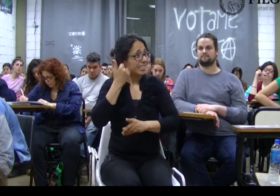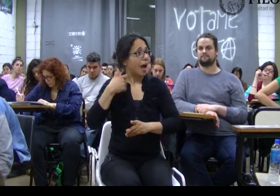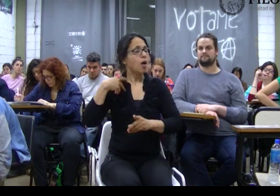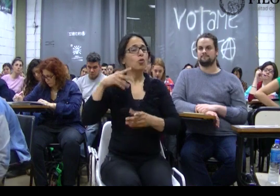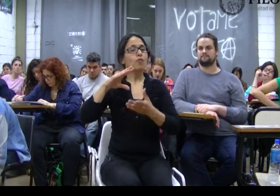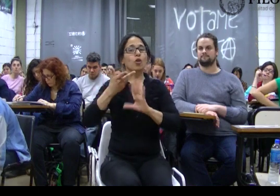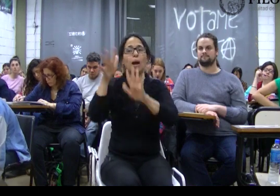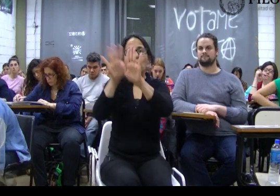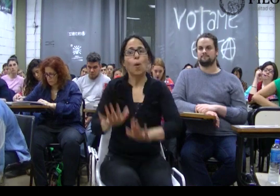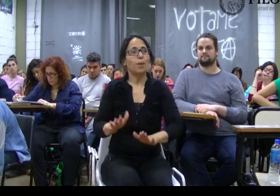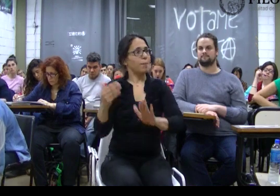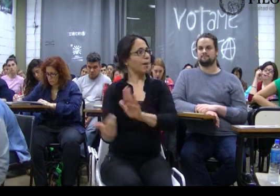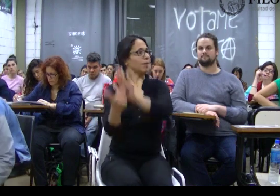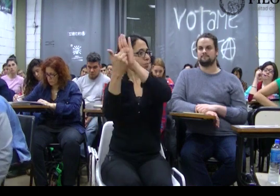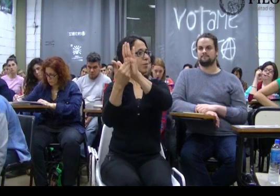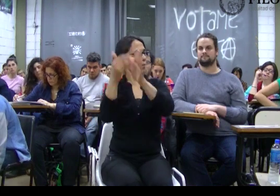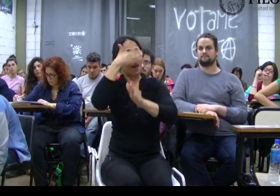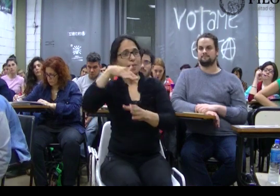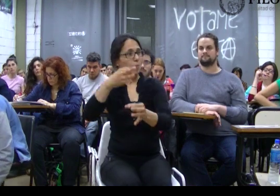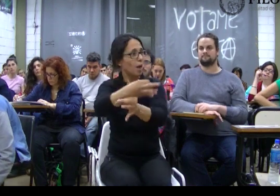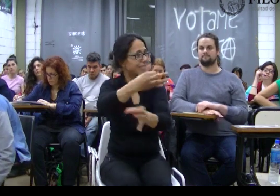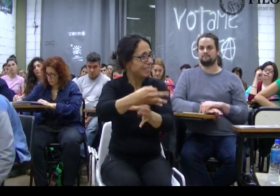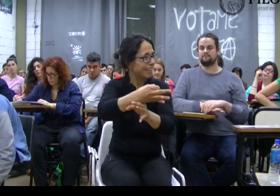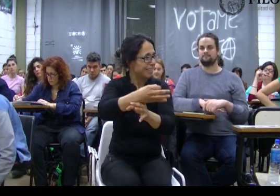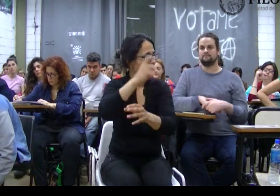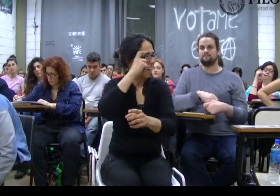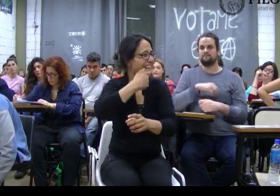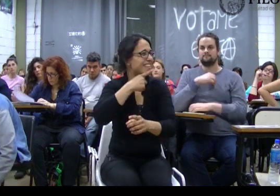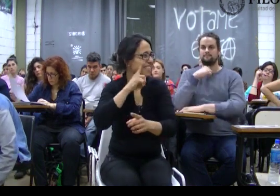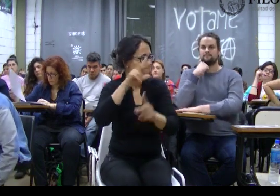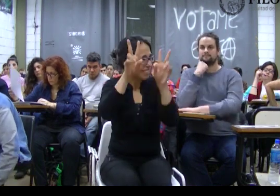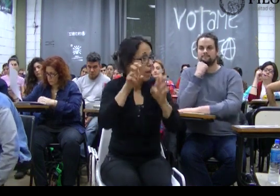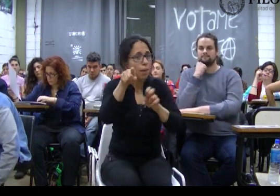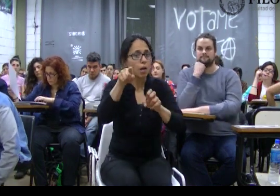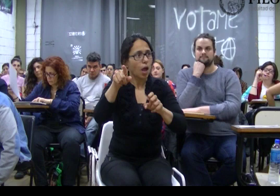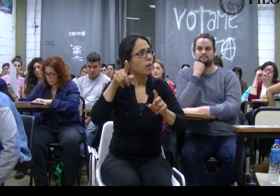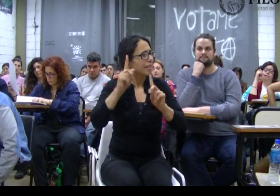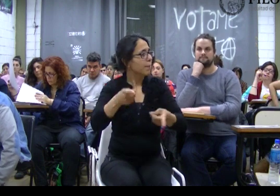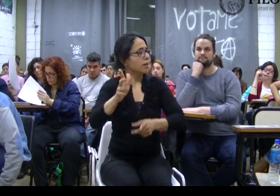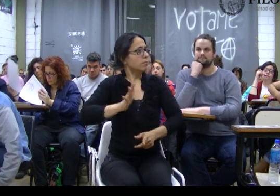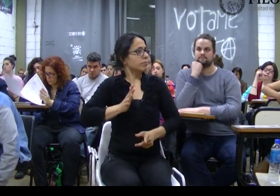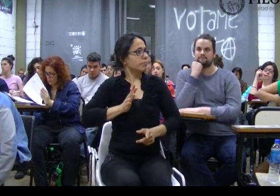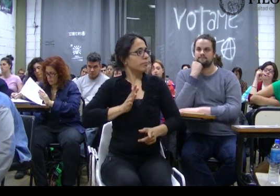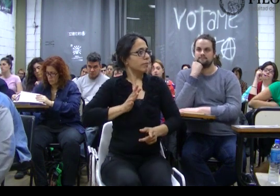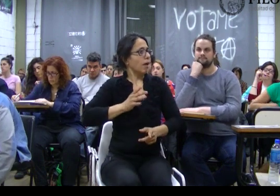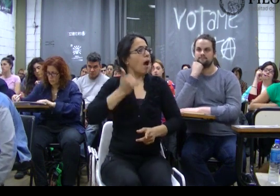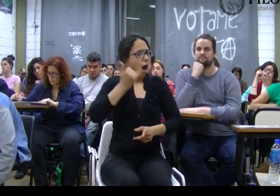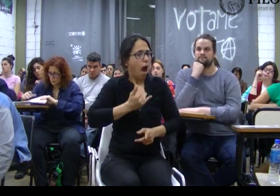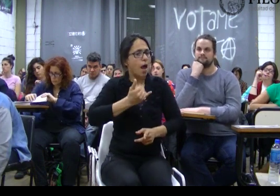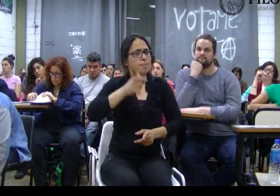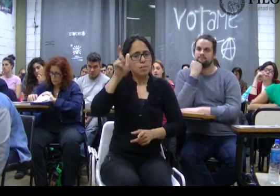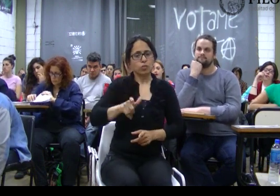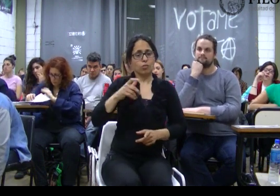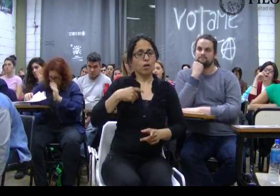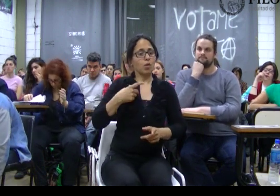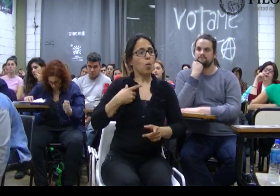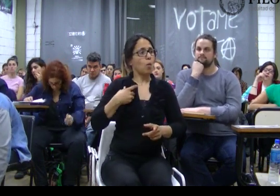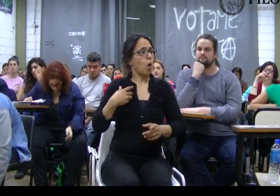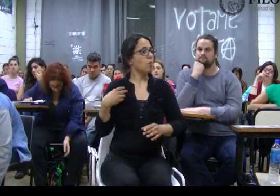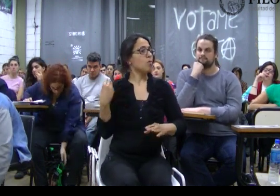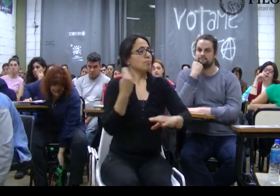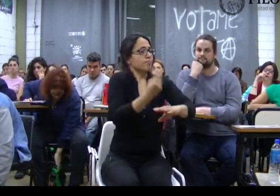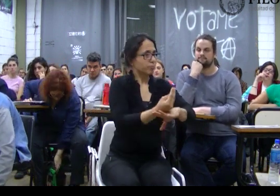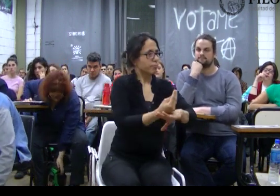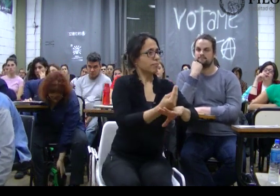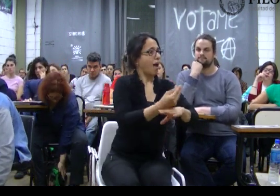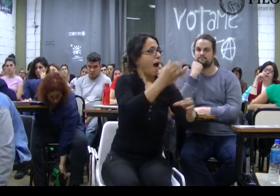manera los que hoy, por ejemplo, están bajando educación sexual integral en las aulas, que son